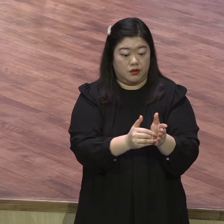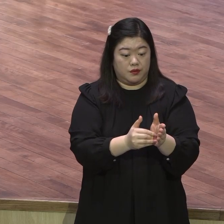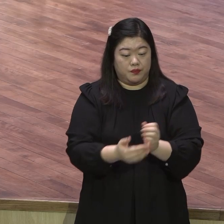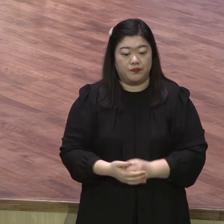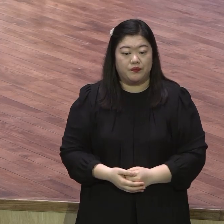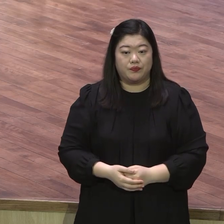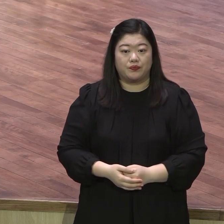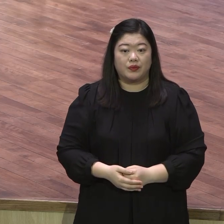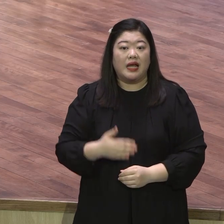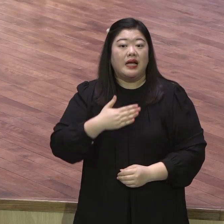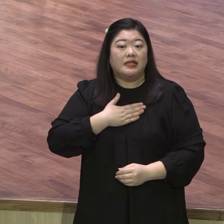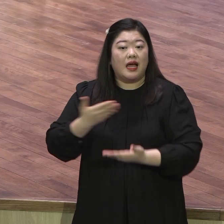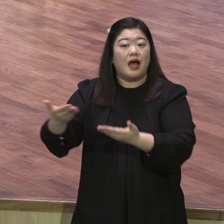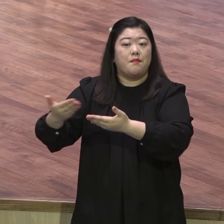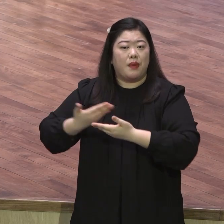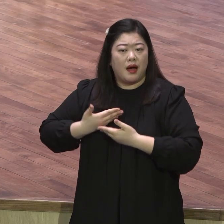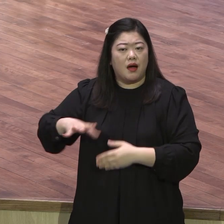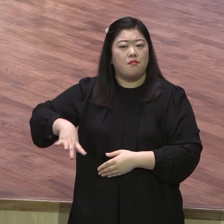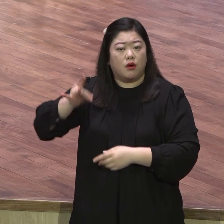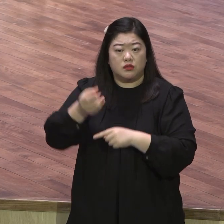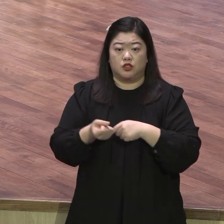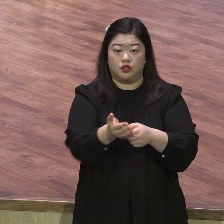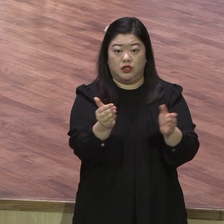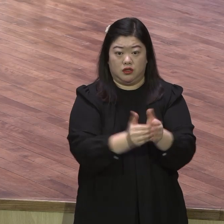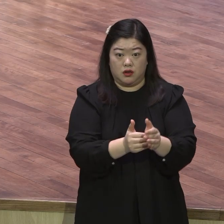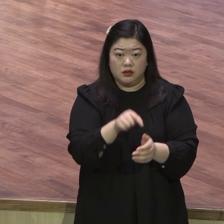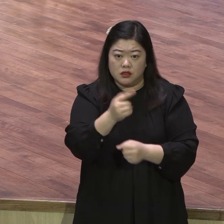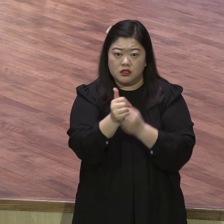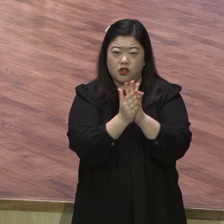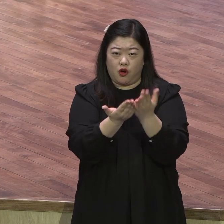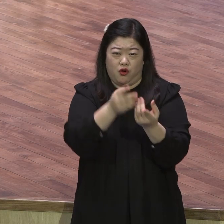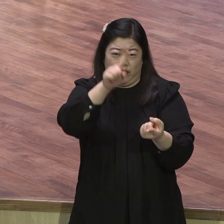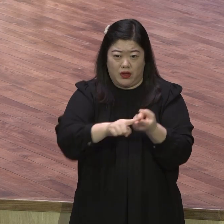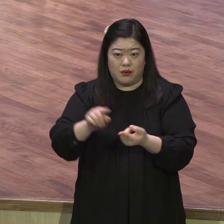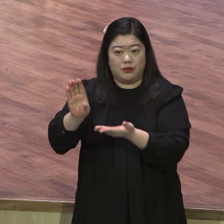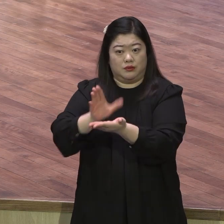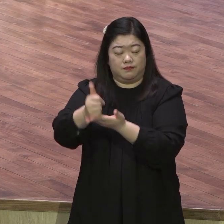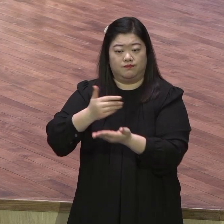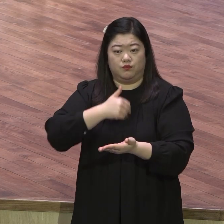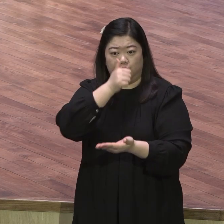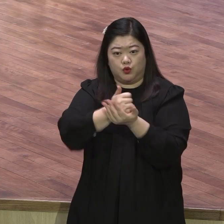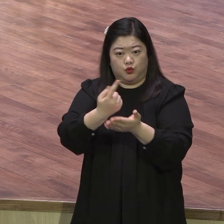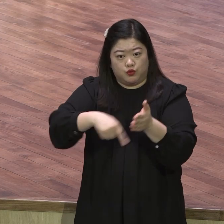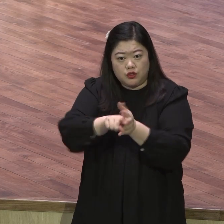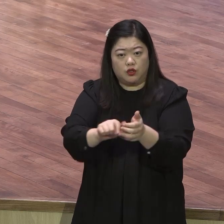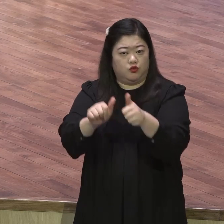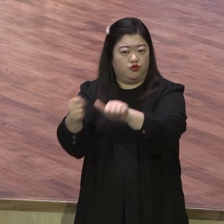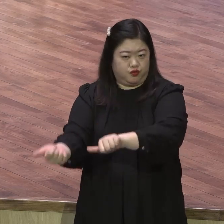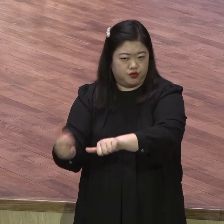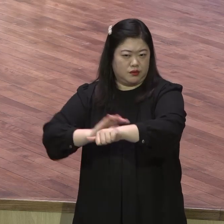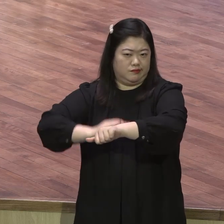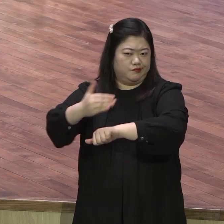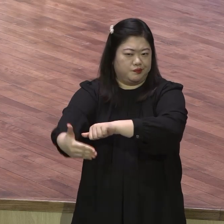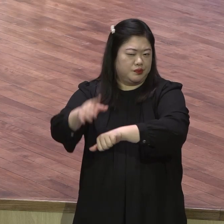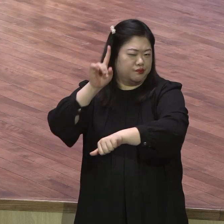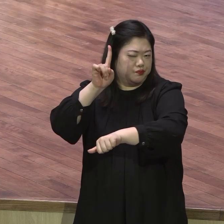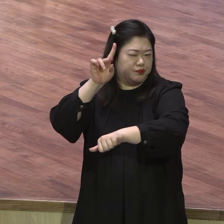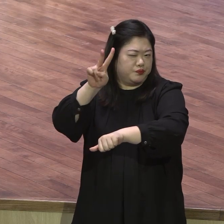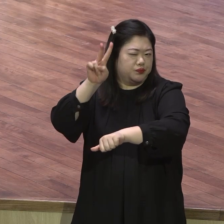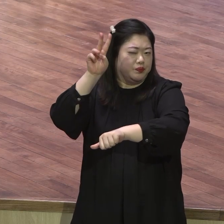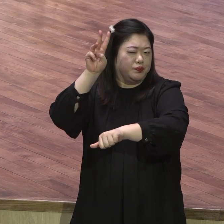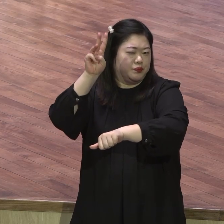내가 받은 것을 먼저 내게 전하였노니 이는 성경대로 그리스도께서 우리 죄를 죽으시고 장사 짓는 바 되었다가 성경대로